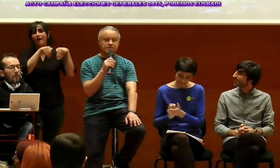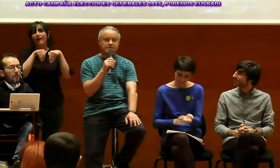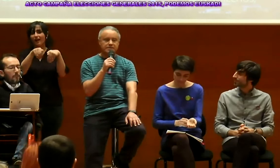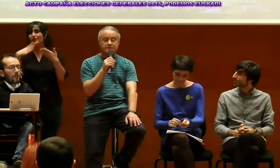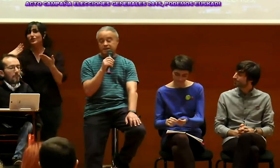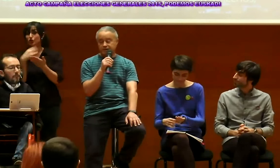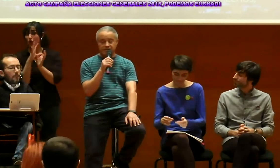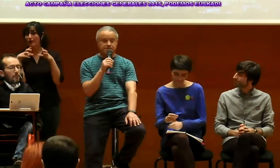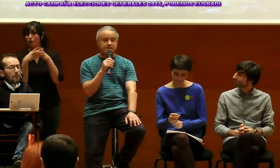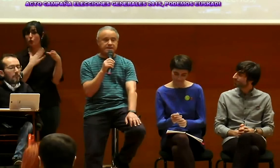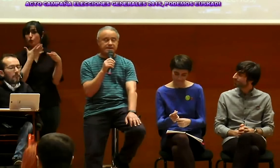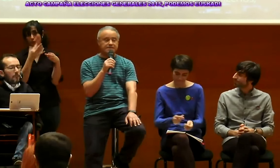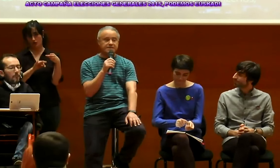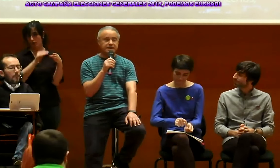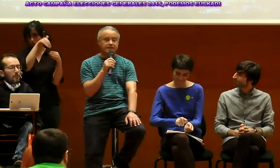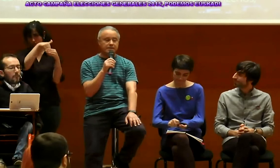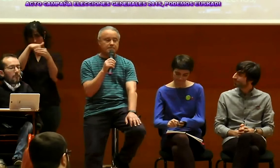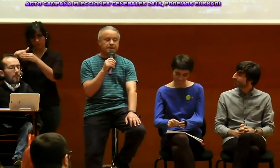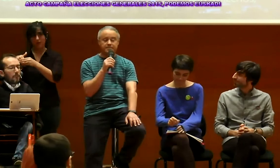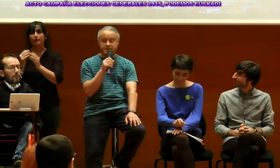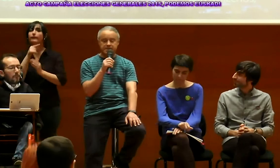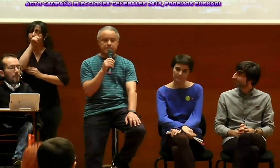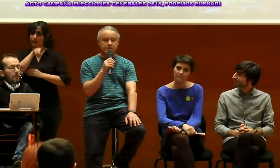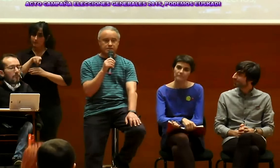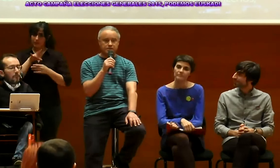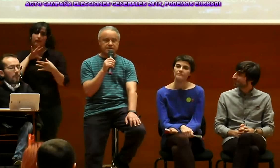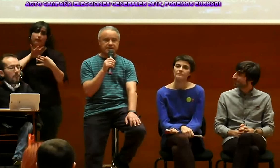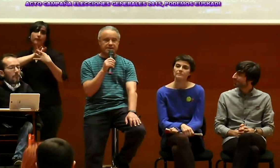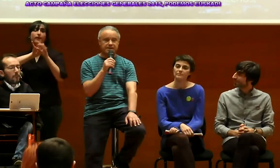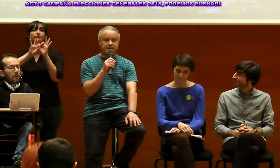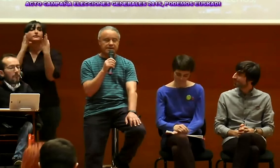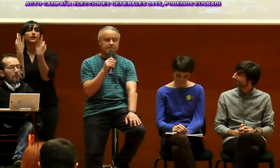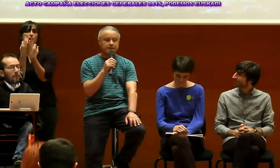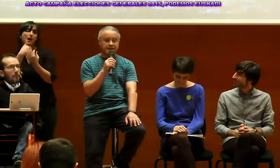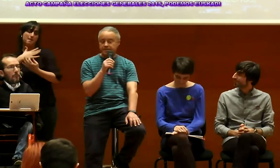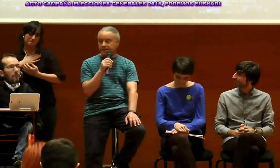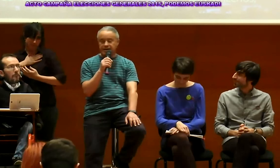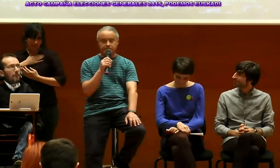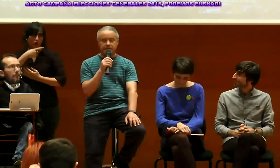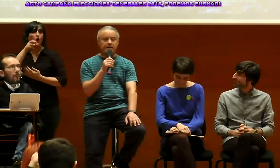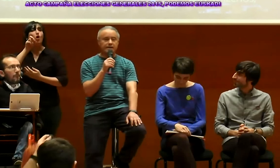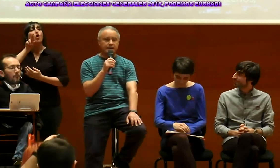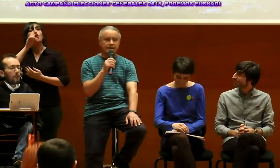Podemos y en lo que respecta a la del Senado, para Miren Gorrochategui, para Eva